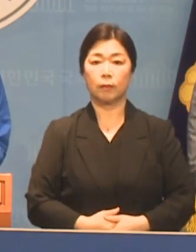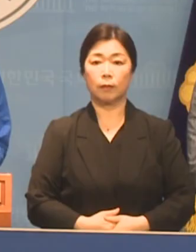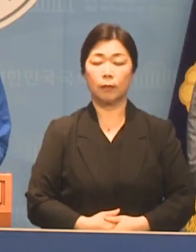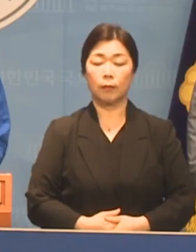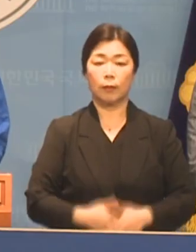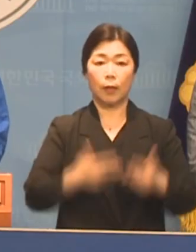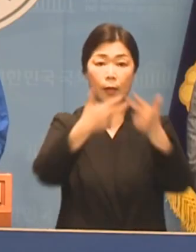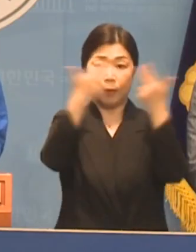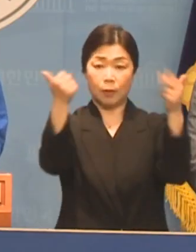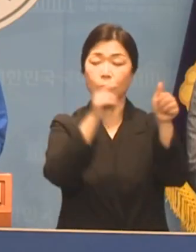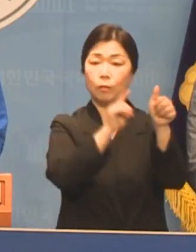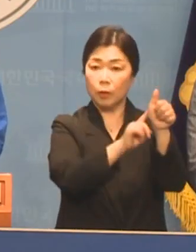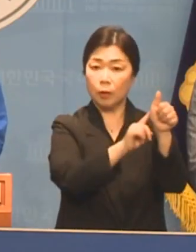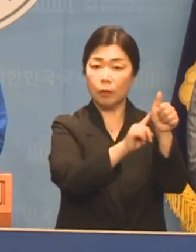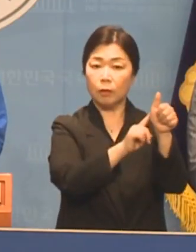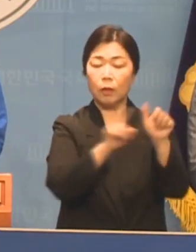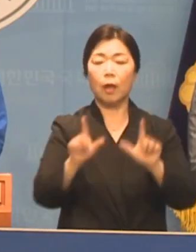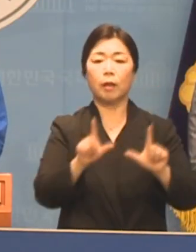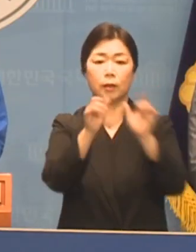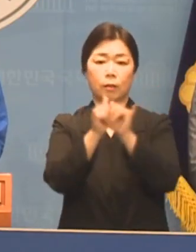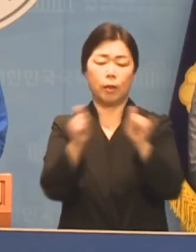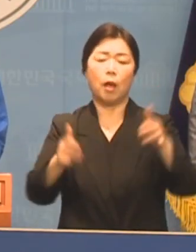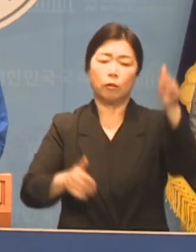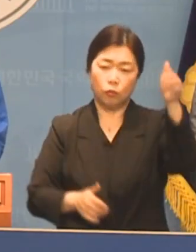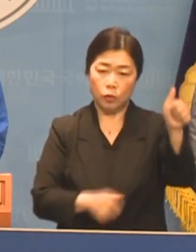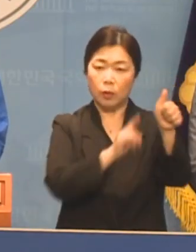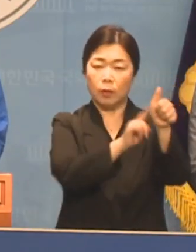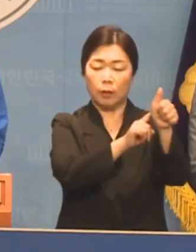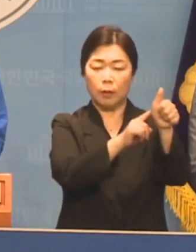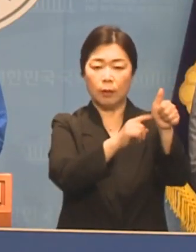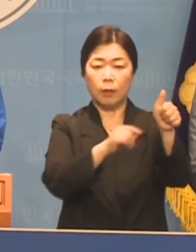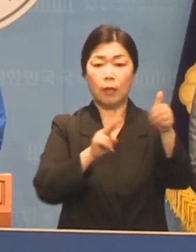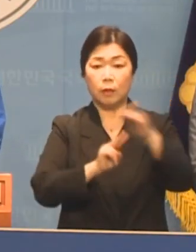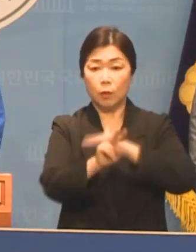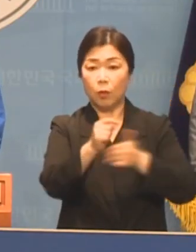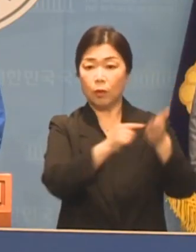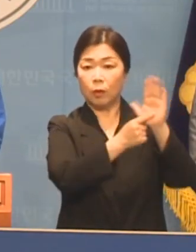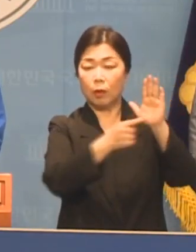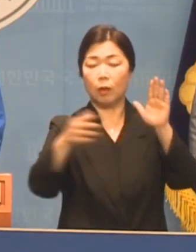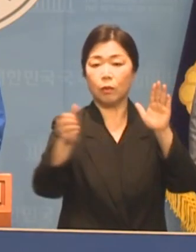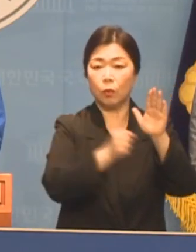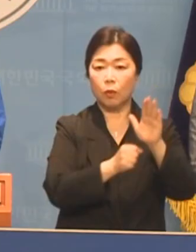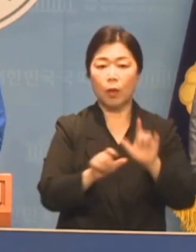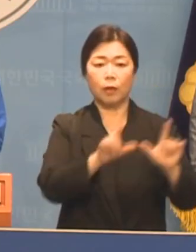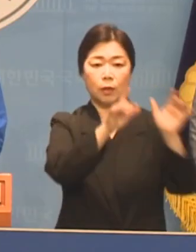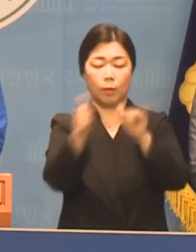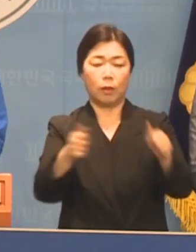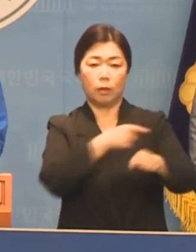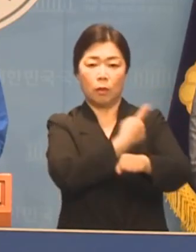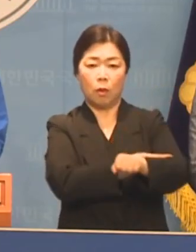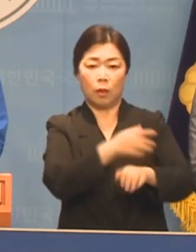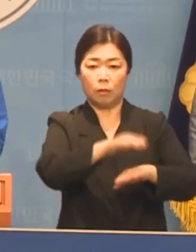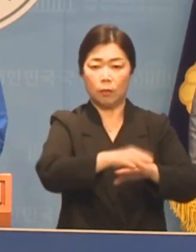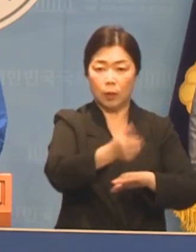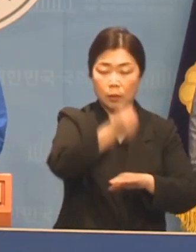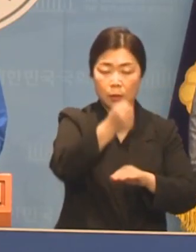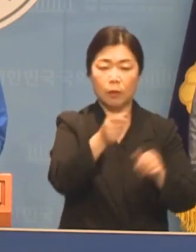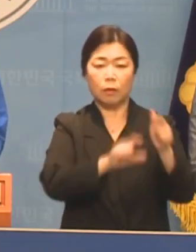이재명 후보자는 시민이 주인이다라는 슬로건으로 시민 주권의식